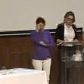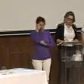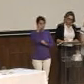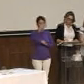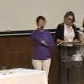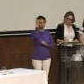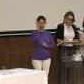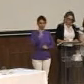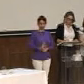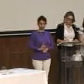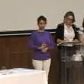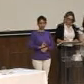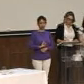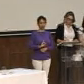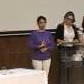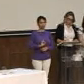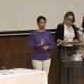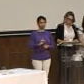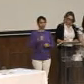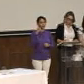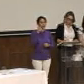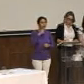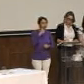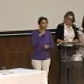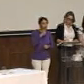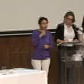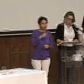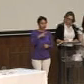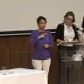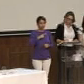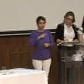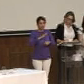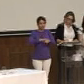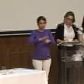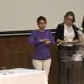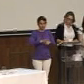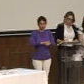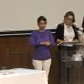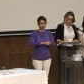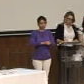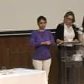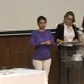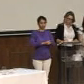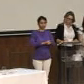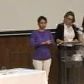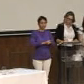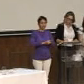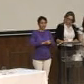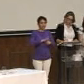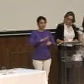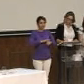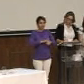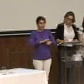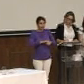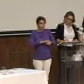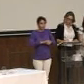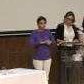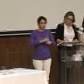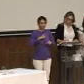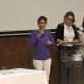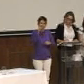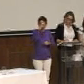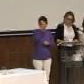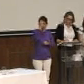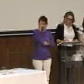de deficiência, cota para mulheres em situação de vulnerabilidade, de maneira que a gente tem procurado trazer para dentro do Instituto